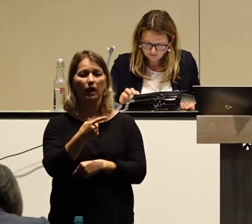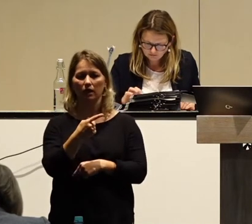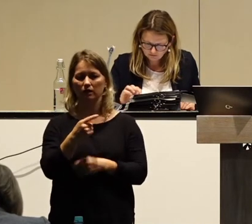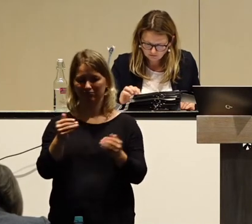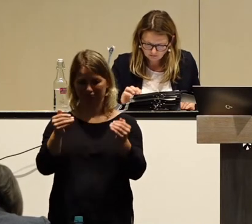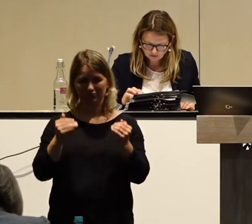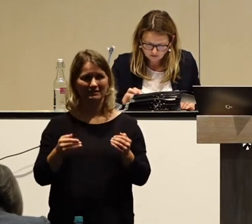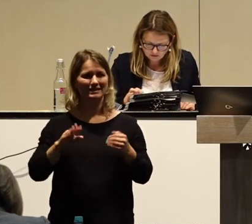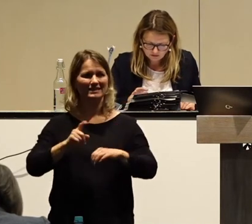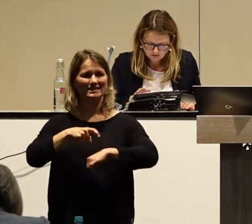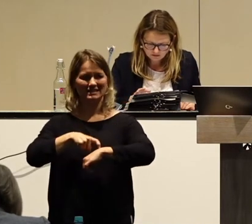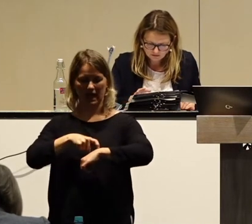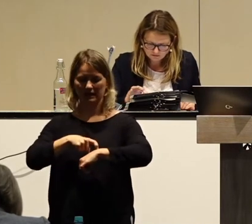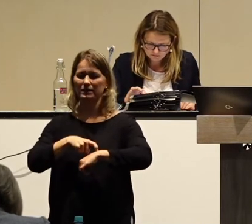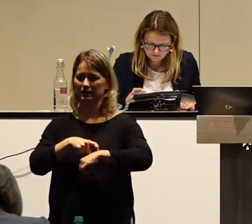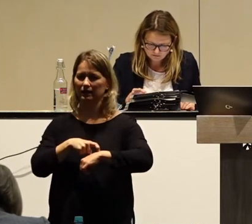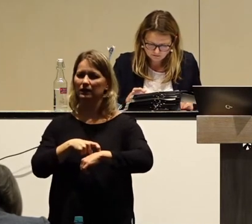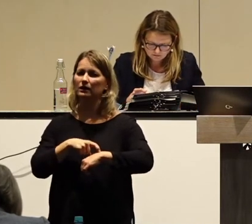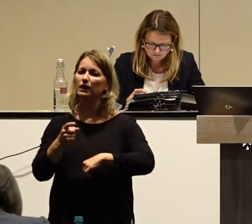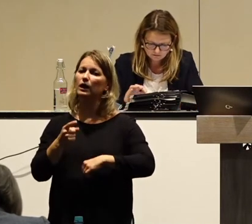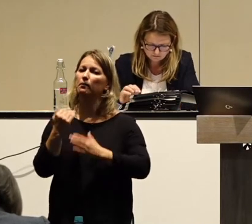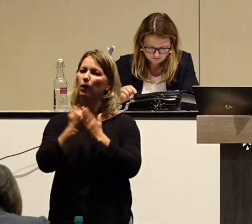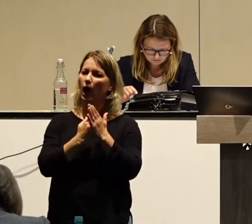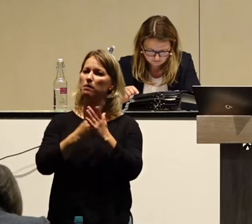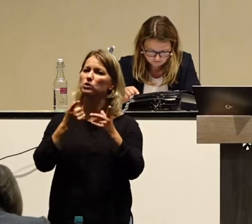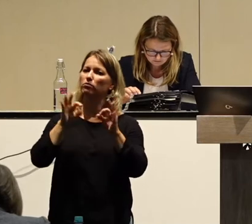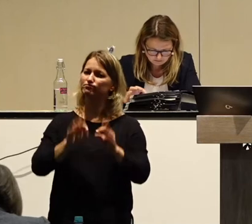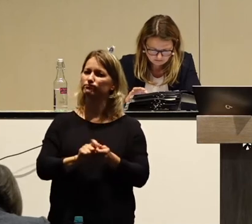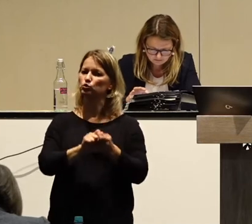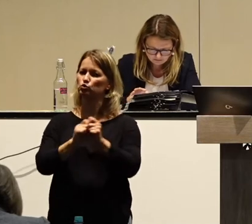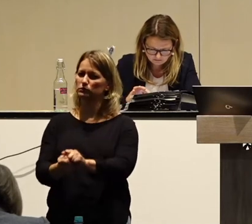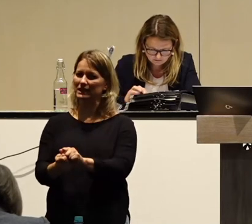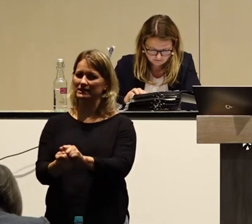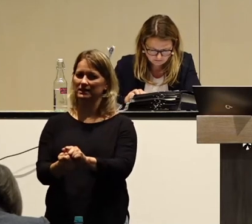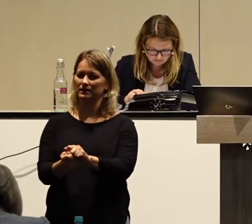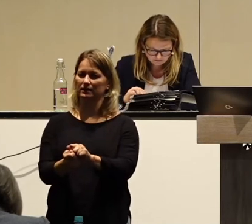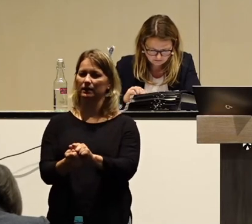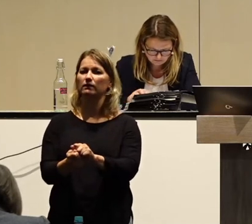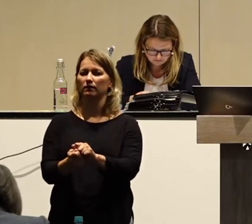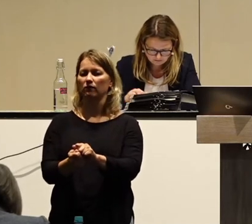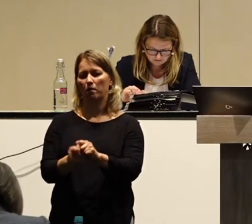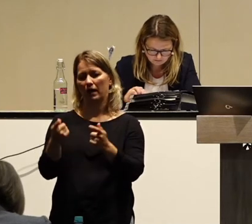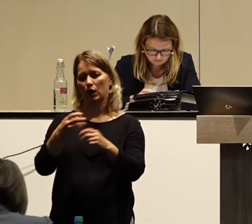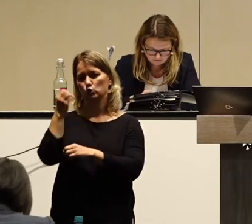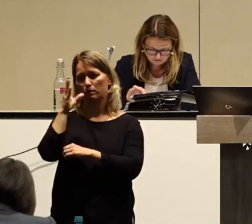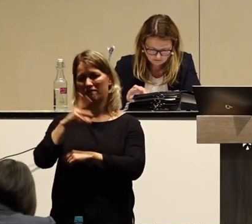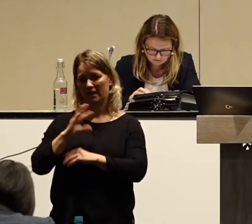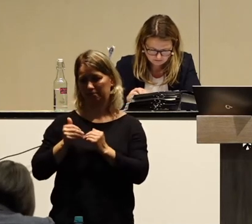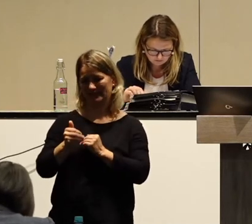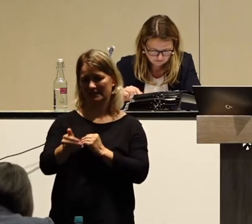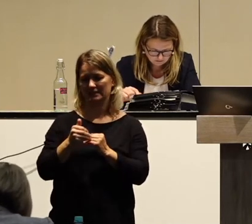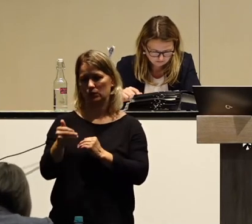Zeitraum, in dem dieses Programm realisiert und umgesetzt werden können, weil in der Tat bis zu den Sommerferien ist nicht mehr viel